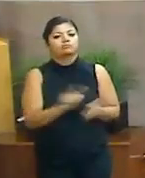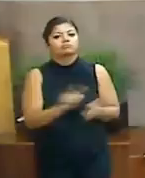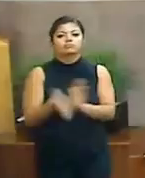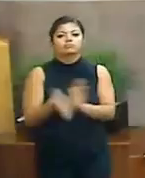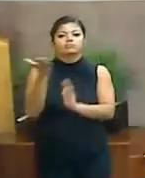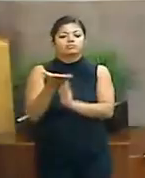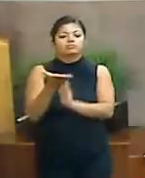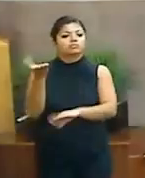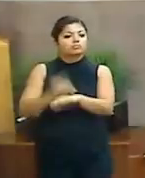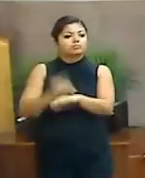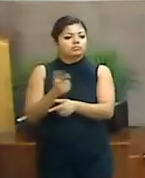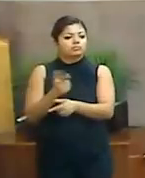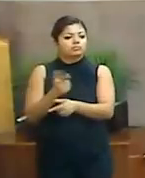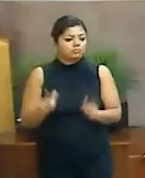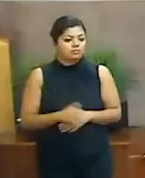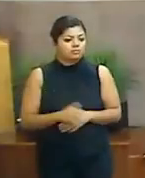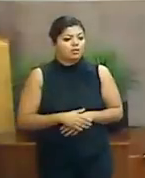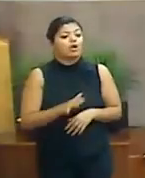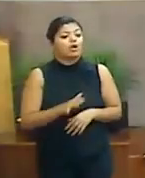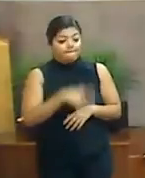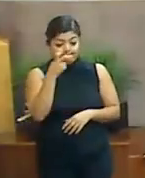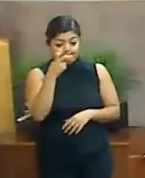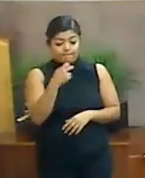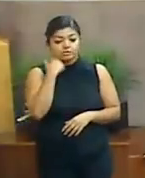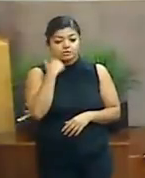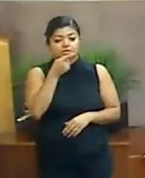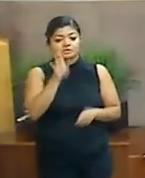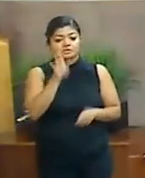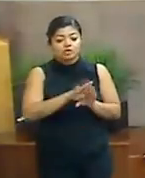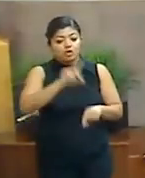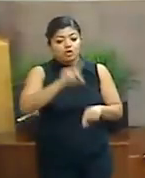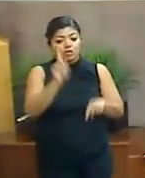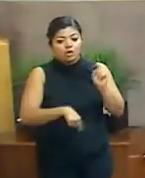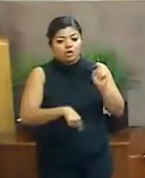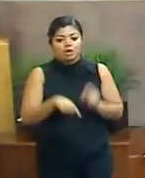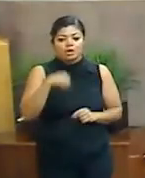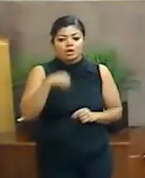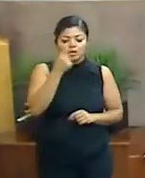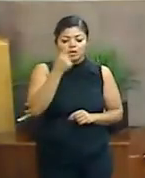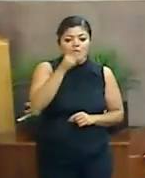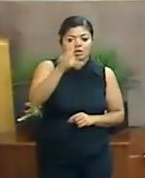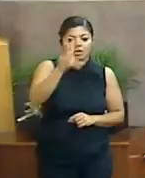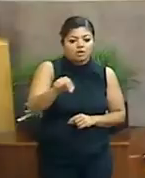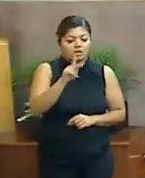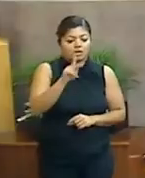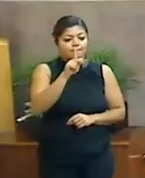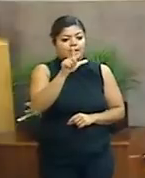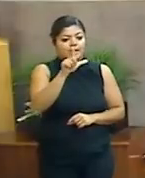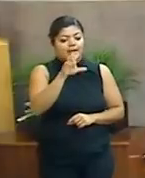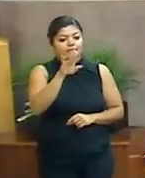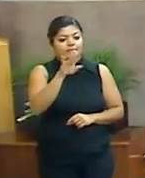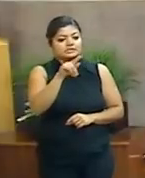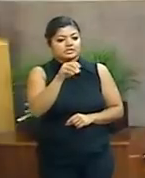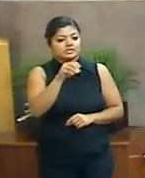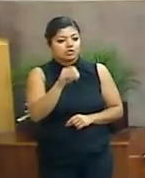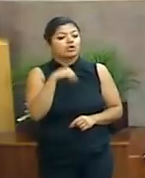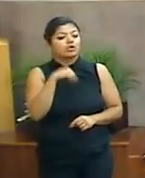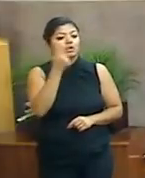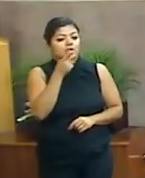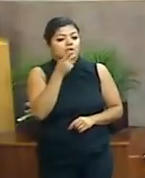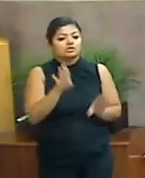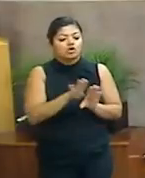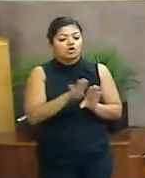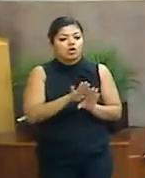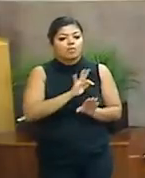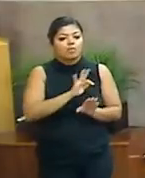legal y legítima por tanto reprender la relación de un acto técnico administrativo mediante un proceso publicitario de seguros en materia de controversia